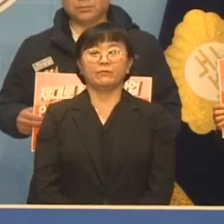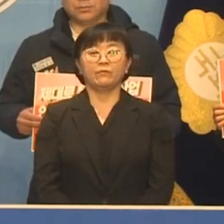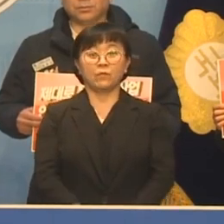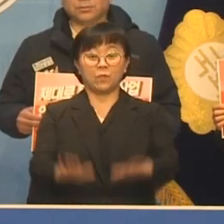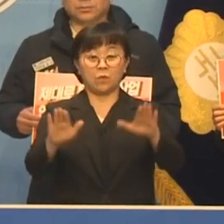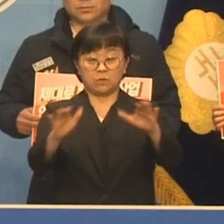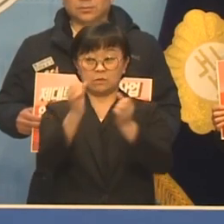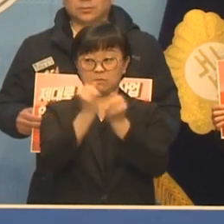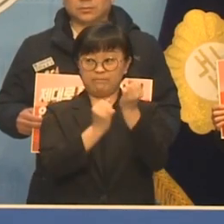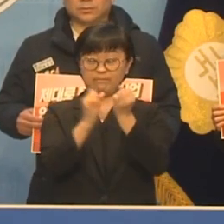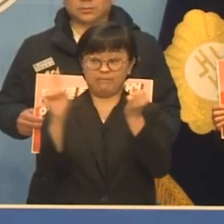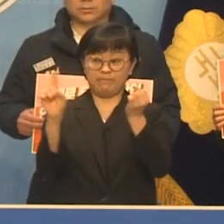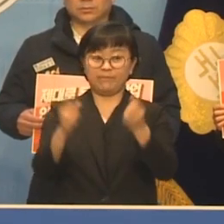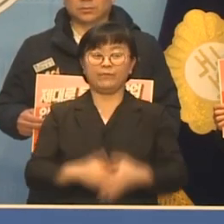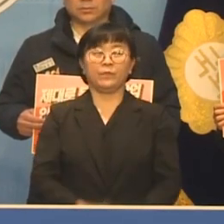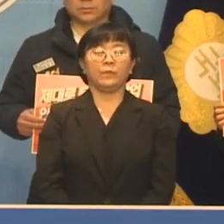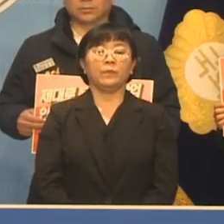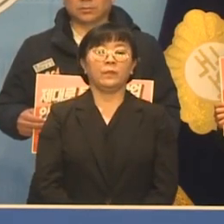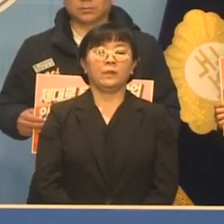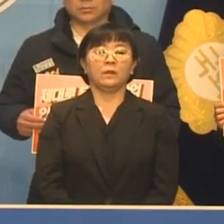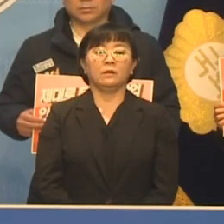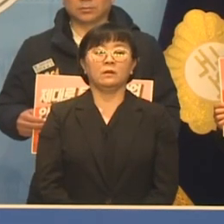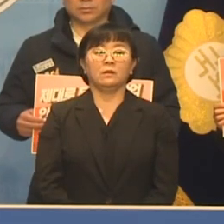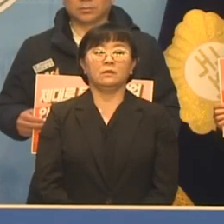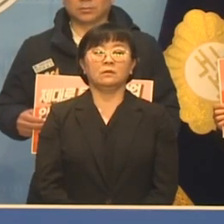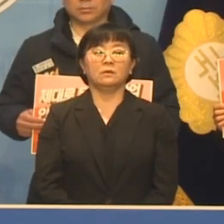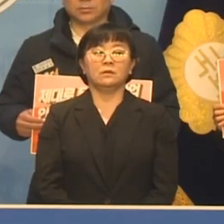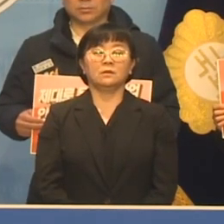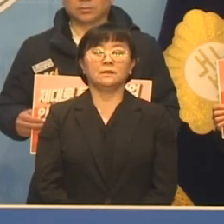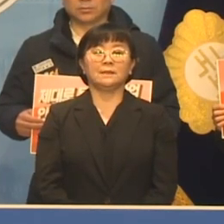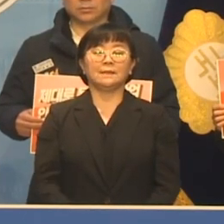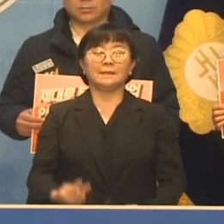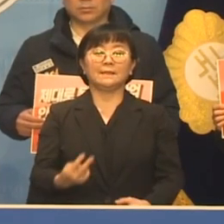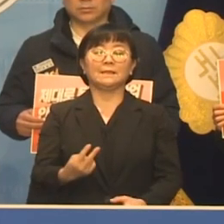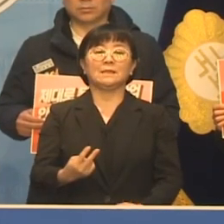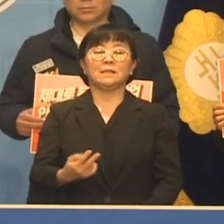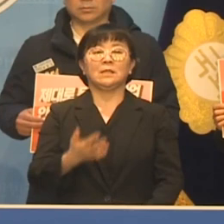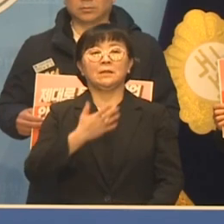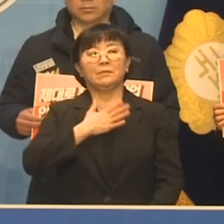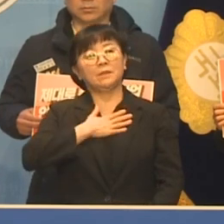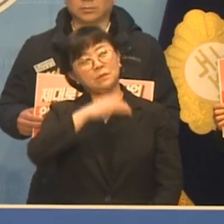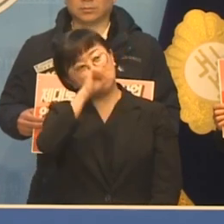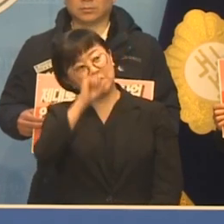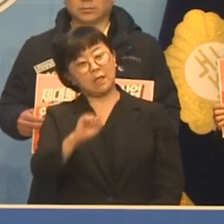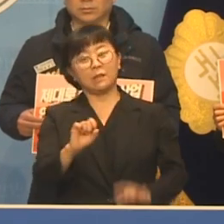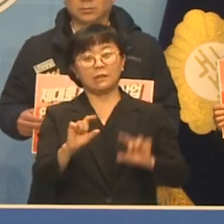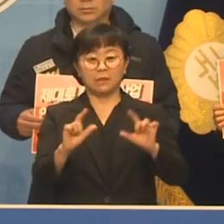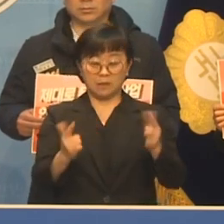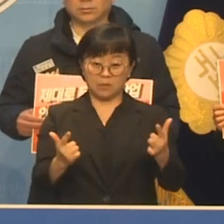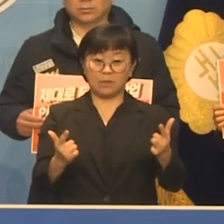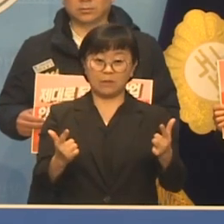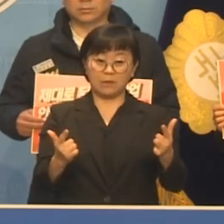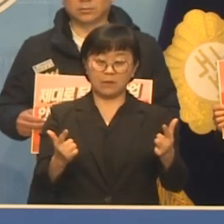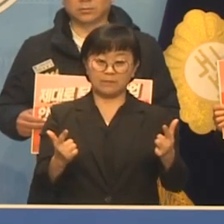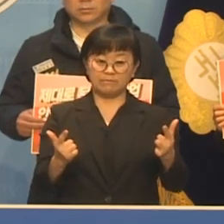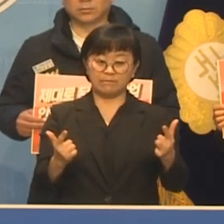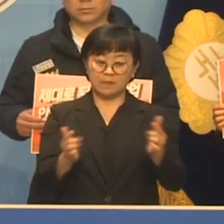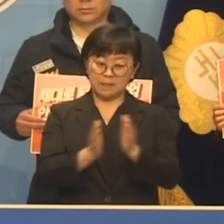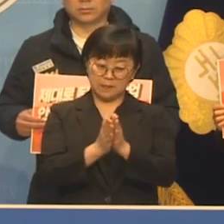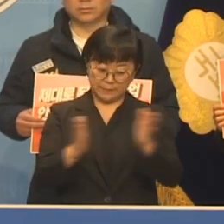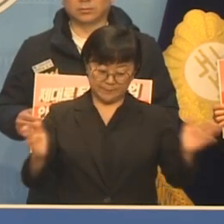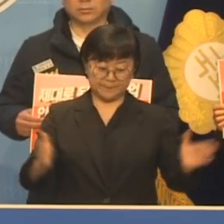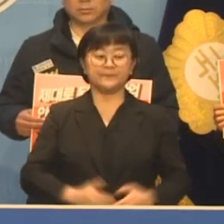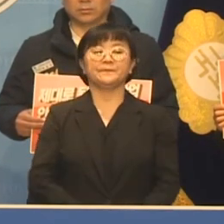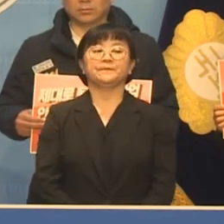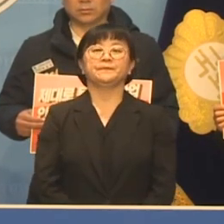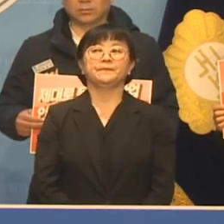오늘 기자회견은 아주 좀 참담한 마음으로 기자회견의 서막을 좀 열 수밖에 없을